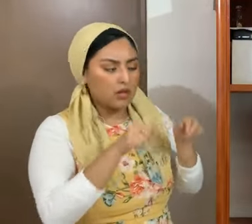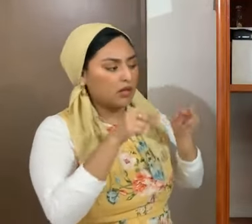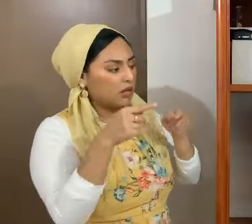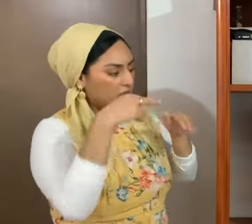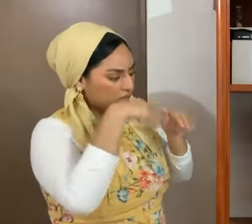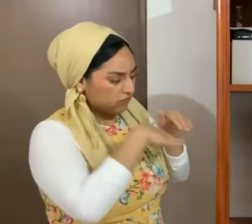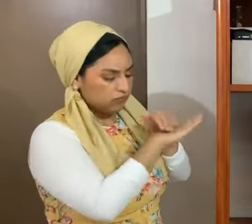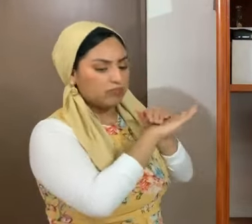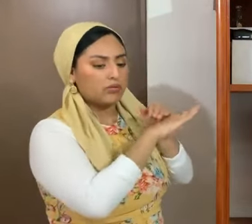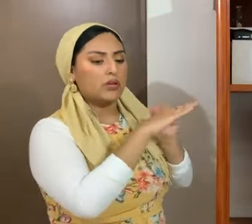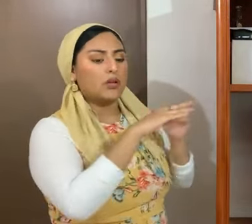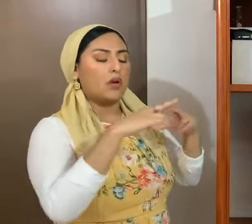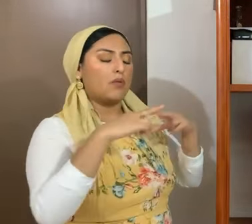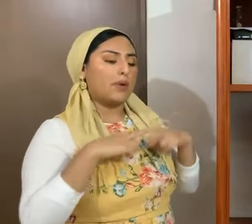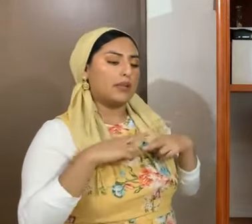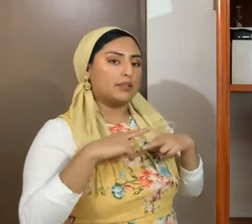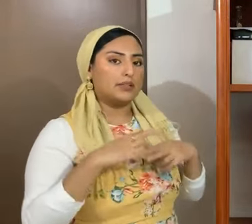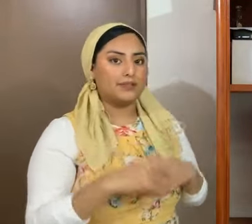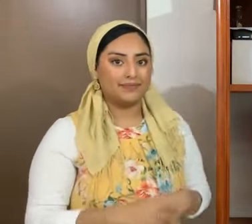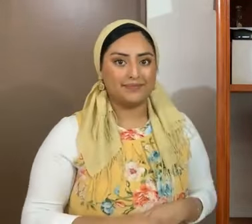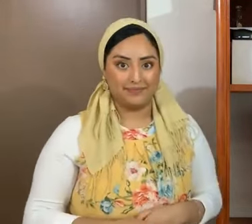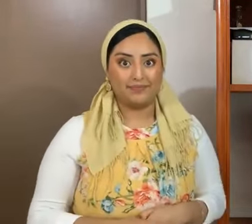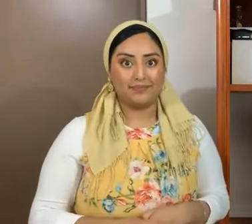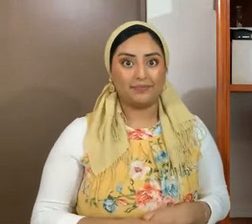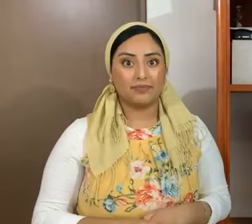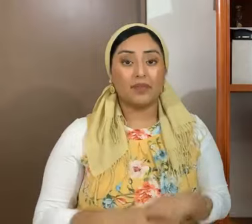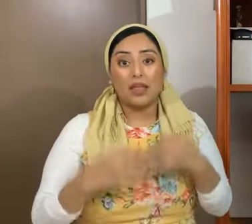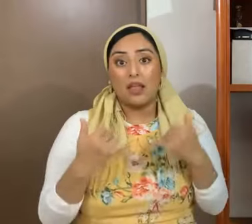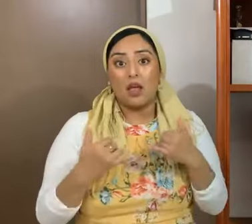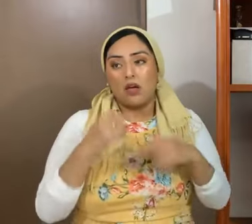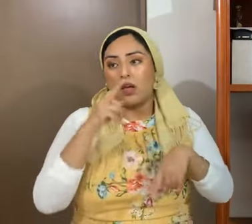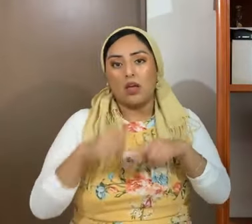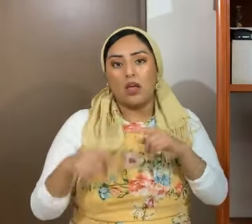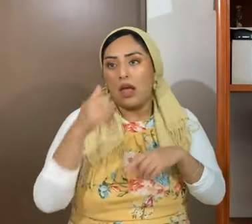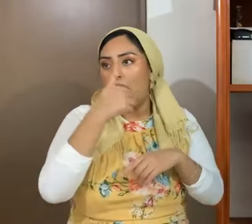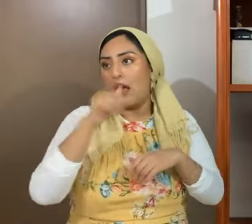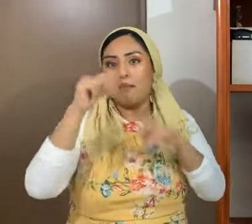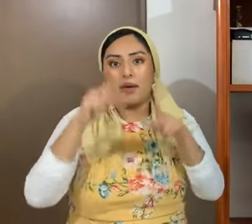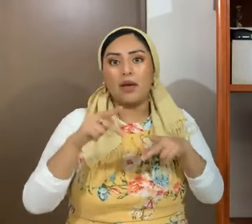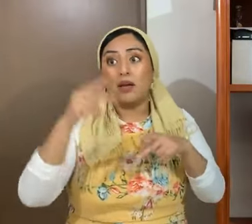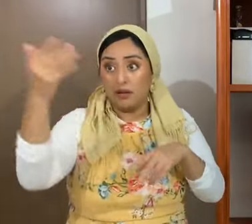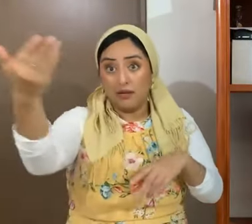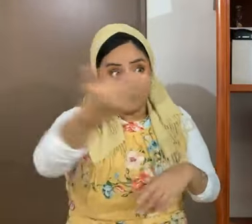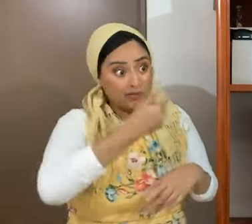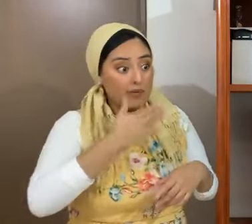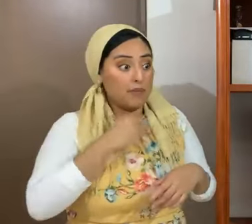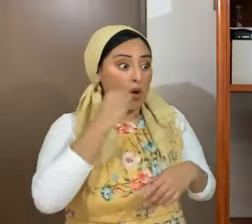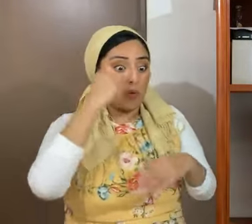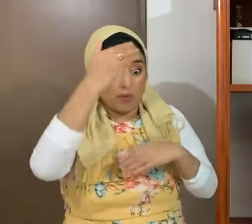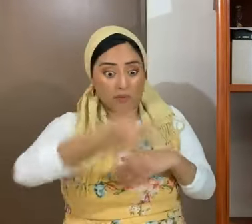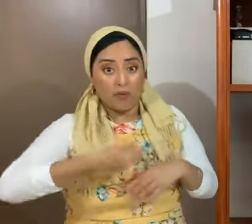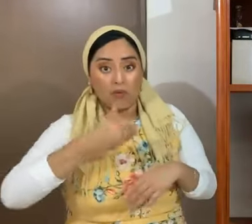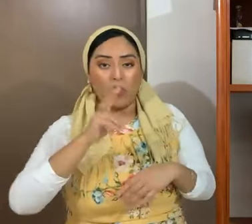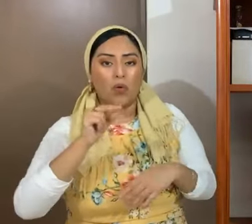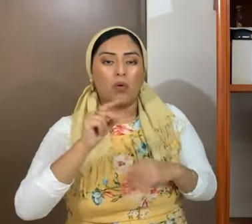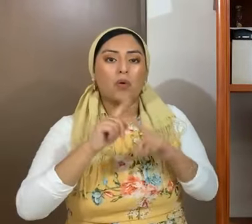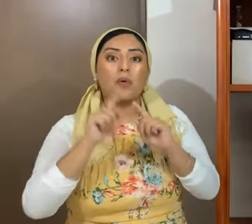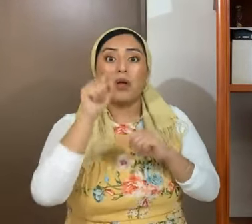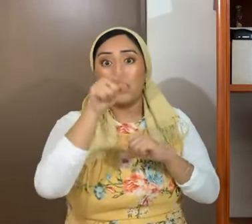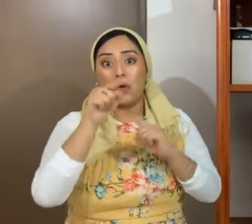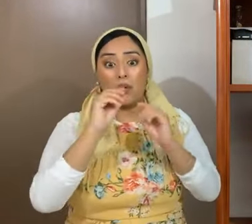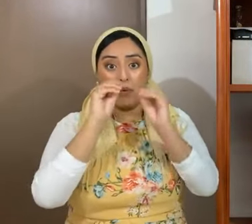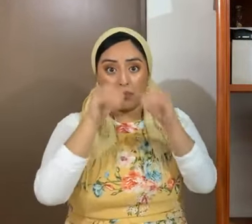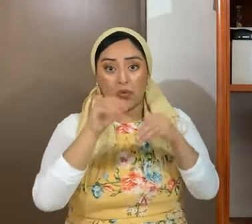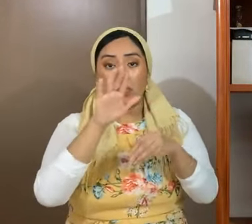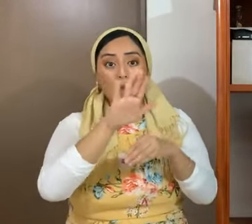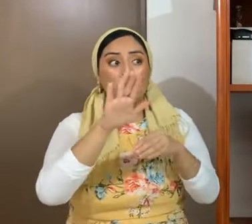posar. Hoy no podemos meter a cualquiera a nuestra casa, no es recomendable, pero tú pones